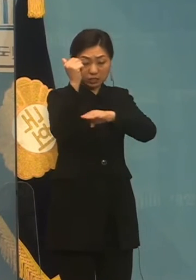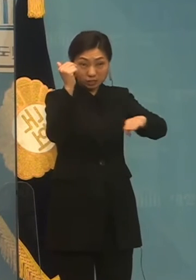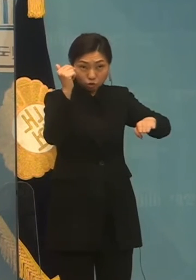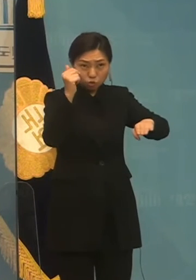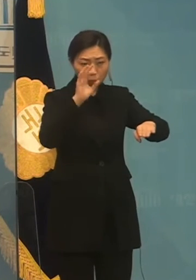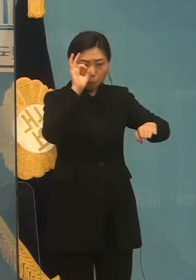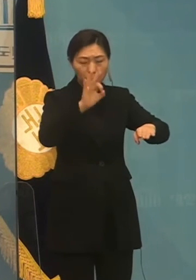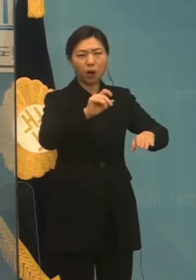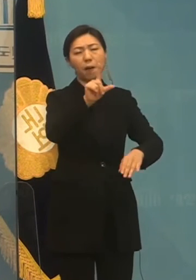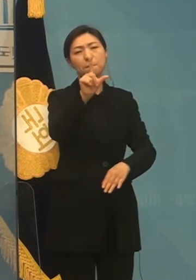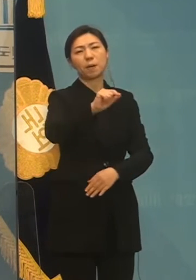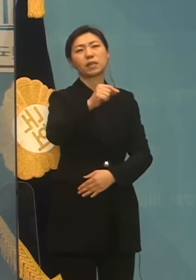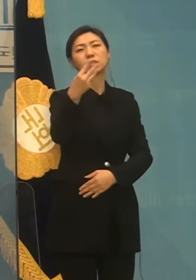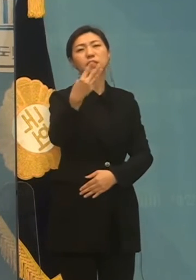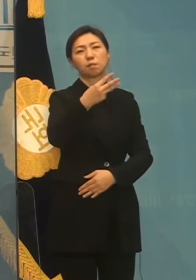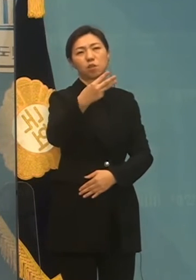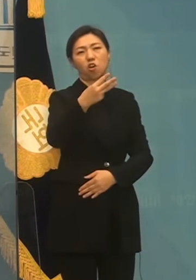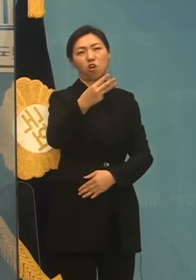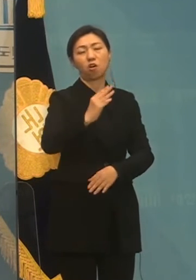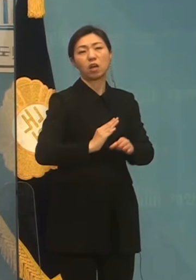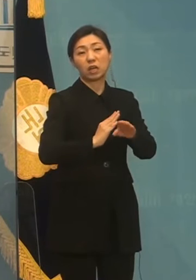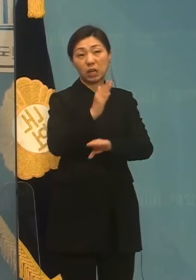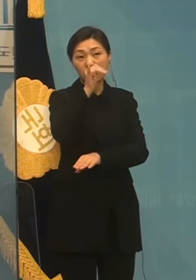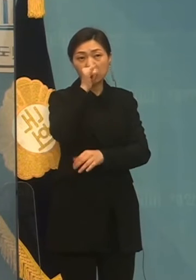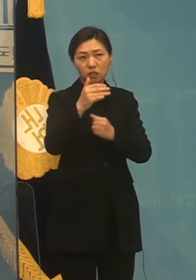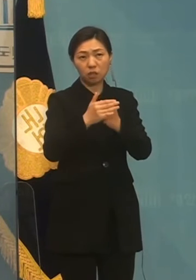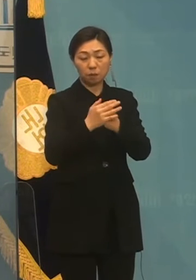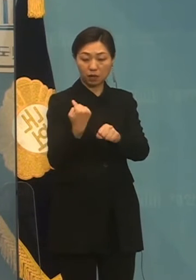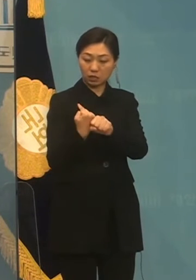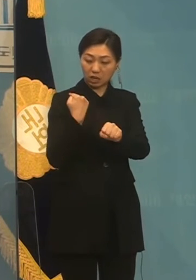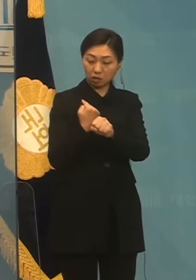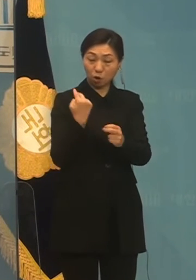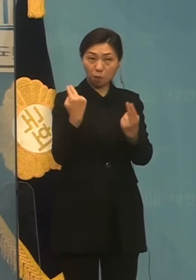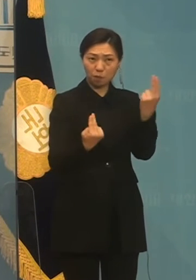1,351건으로 전년 대비 약 2,000건이 증가하였습니다.